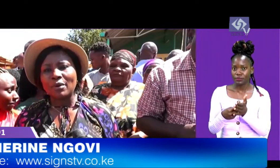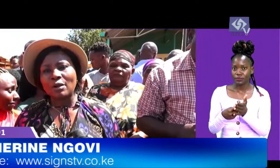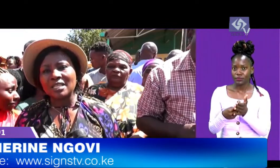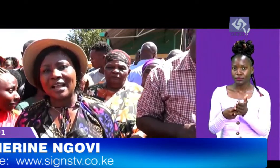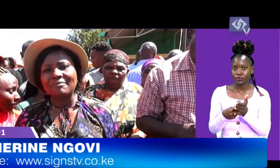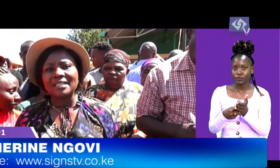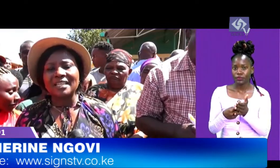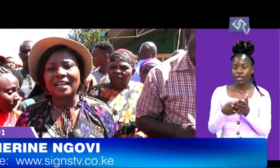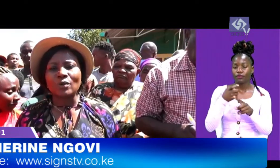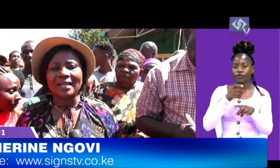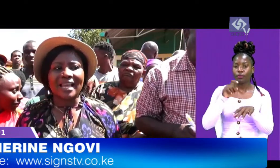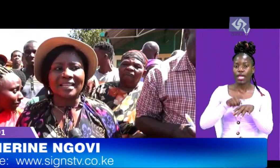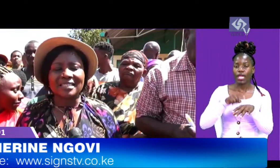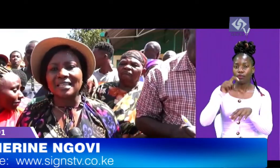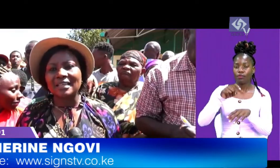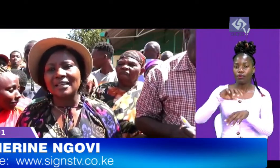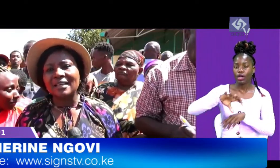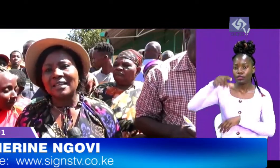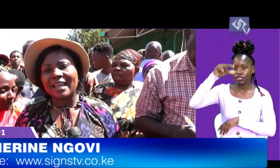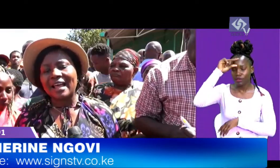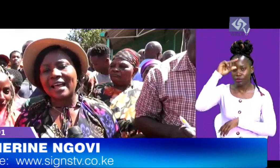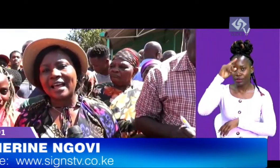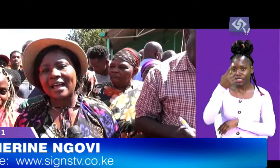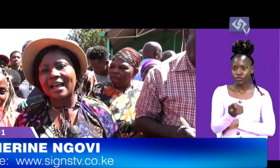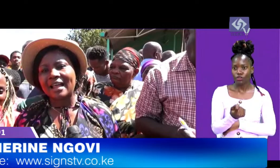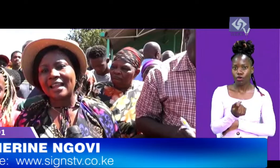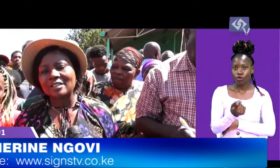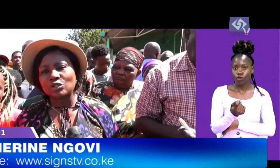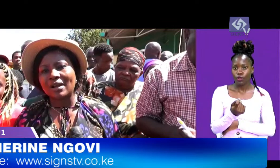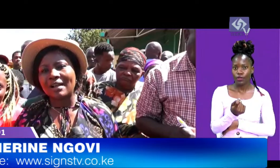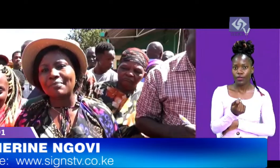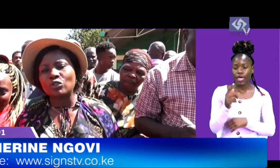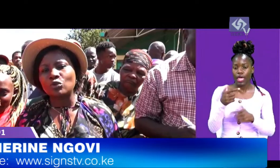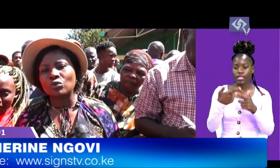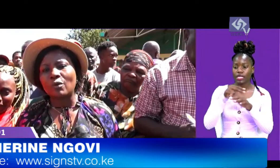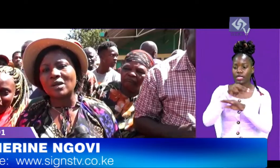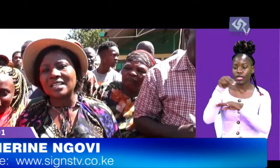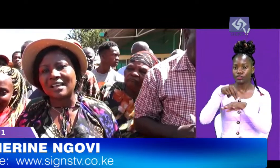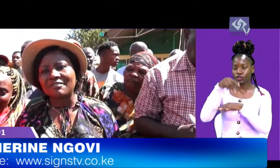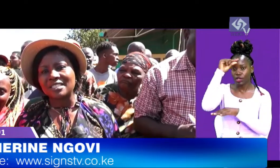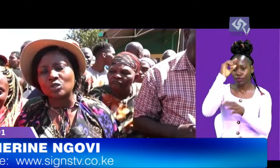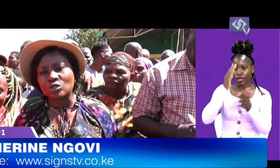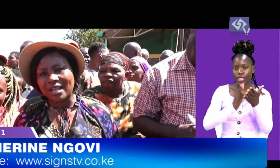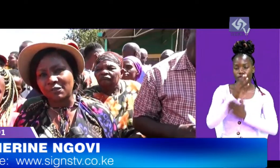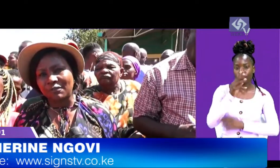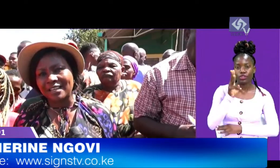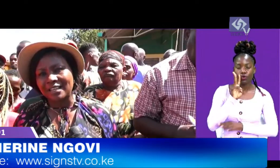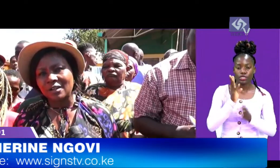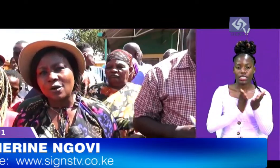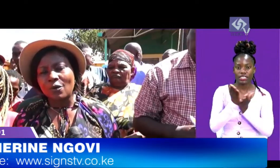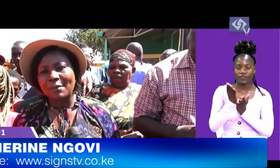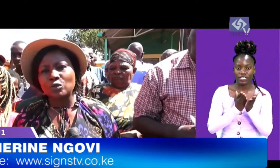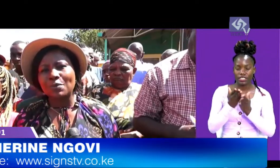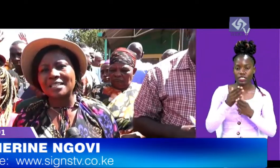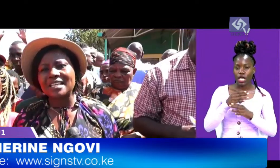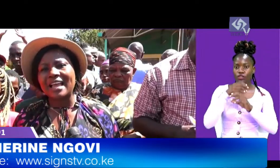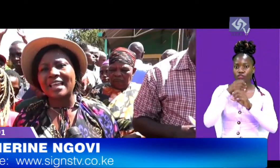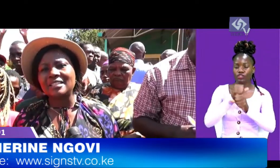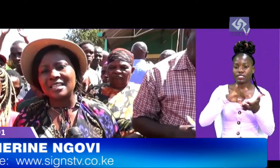County Government ikatoa kiasi na National Government through the Water Services Trust Fund wametupatia 18